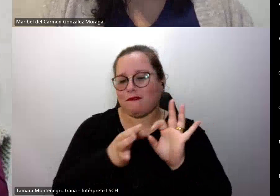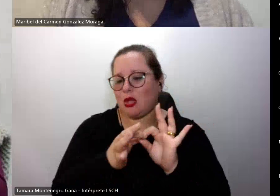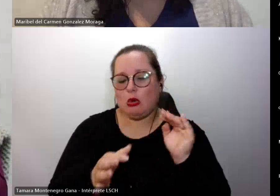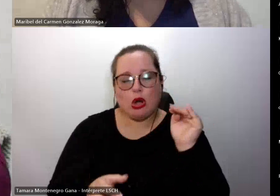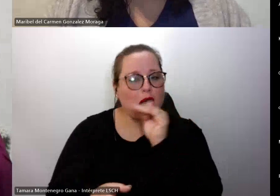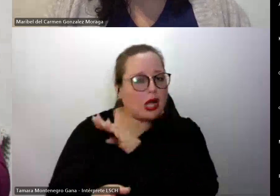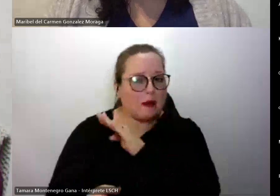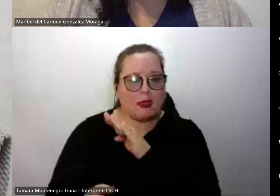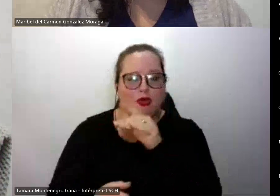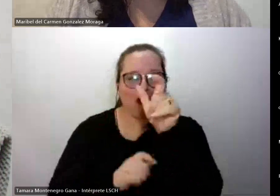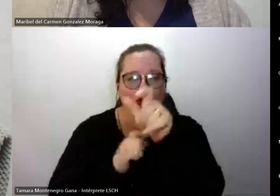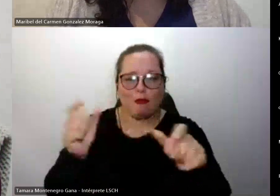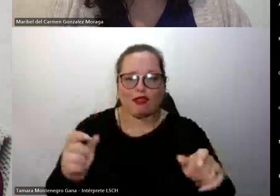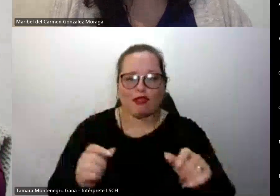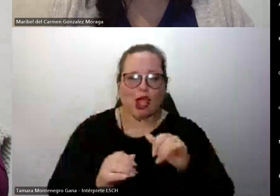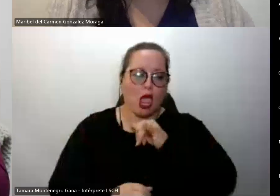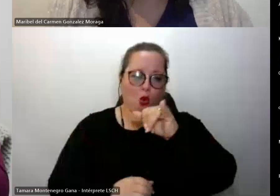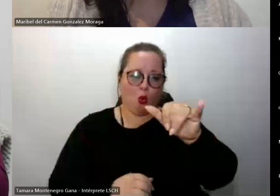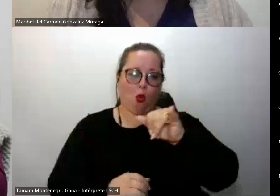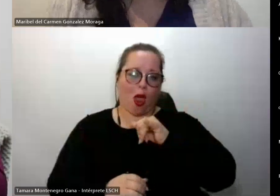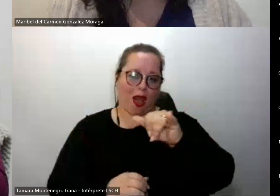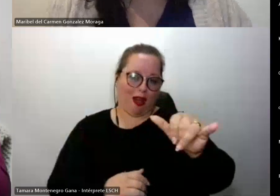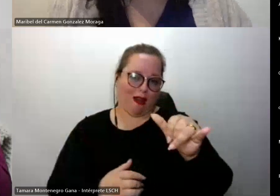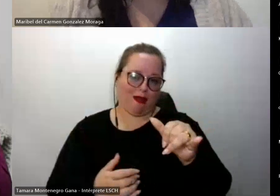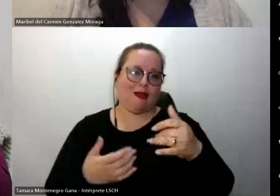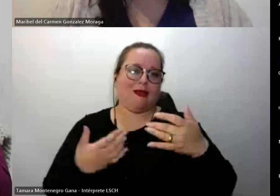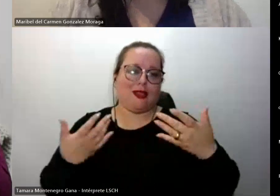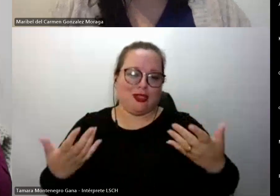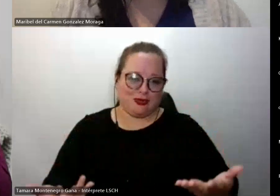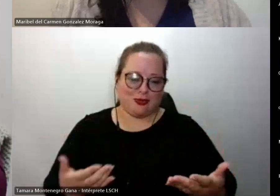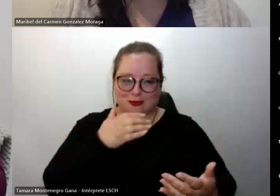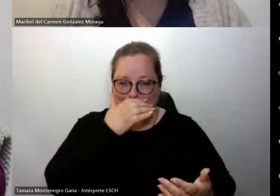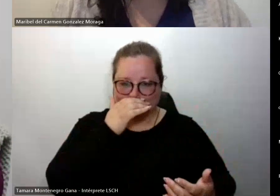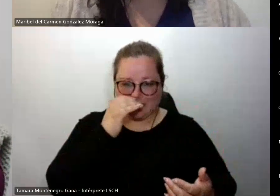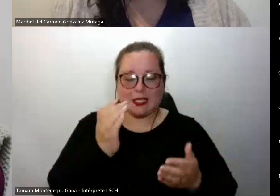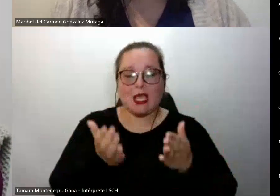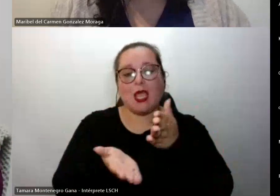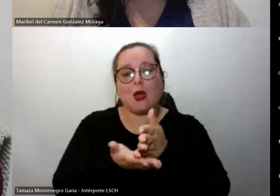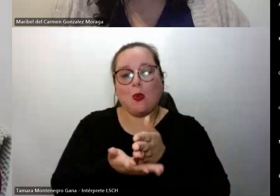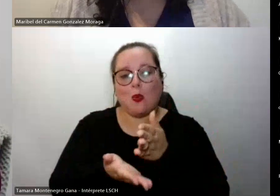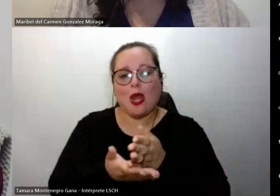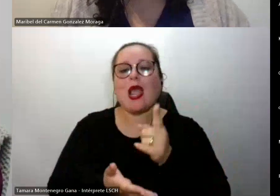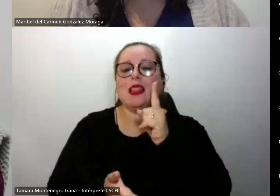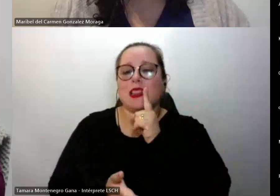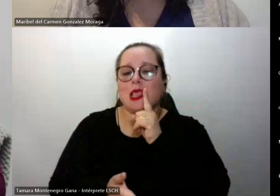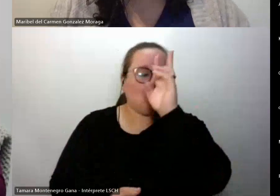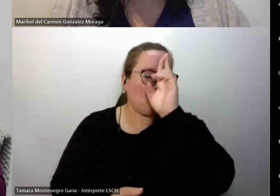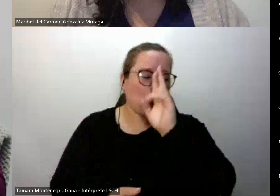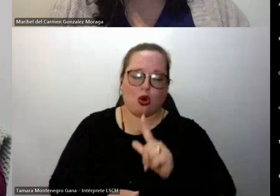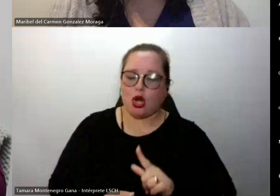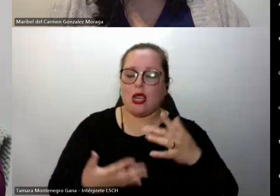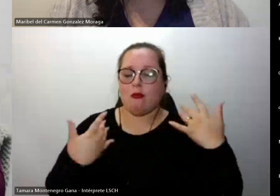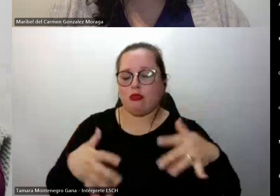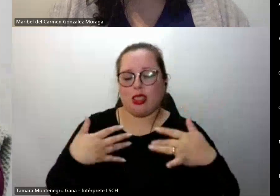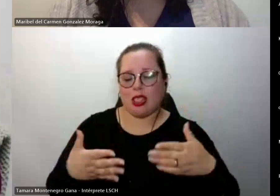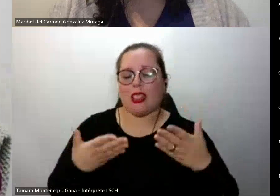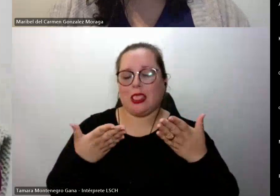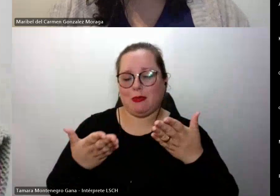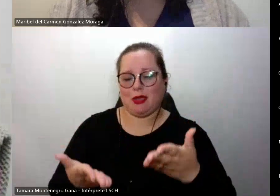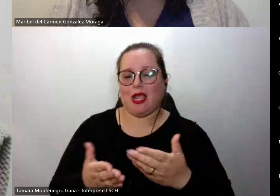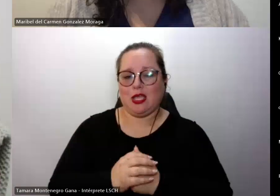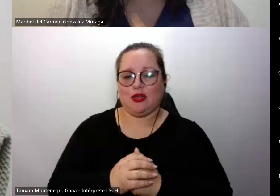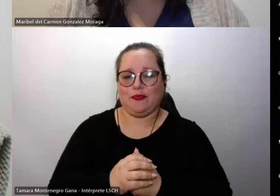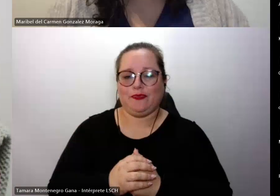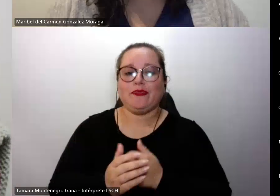con personas iguales a ellos, ¿cierto? Por lo tanto, la escuela cumple un rol fundamental en ello. Y